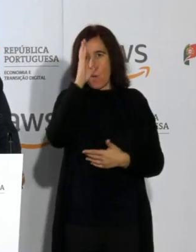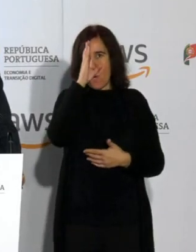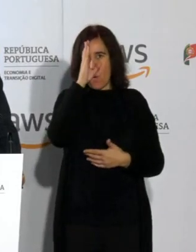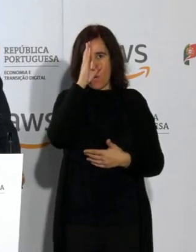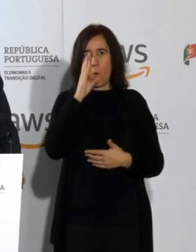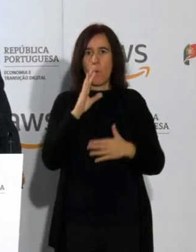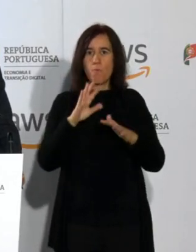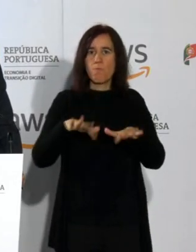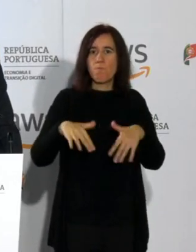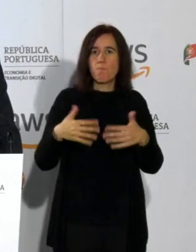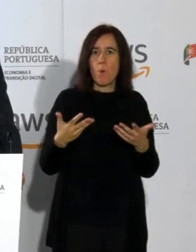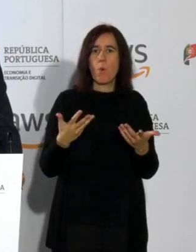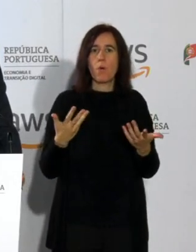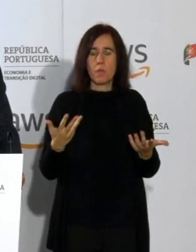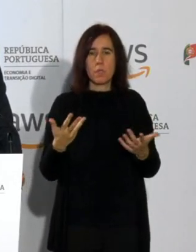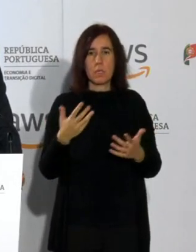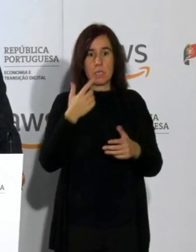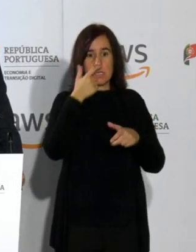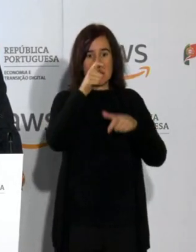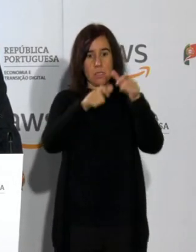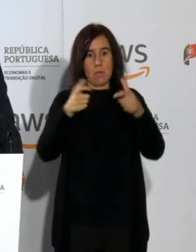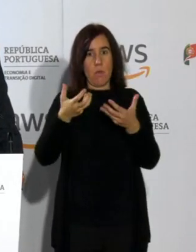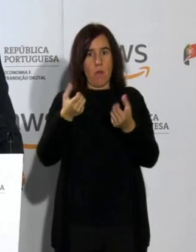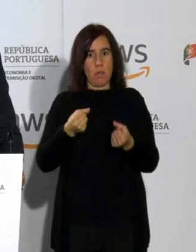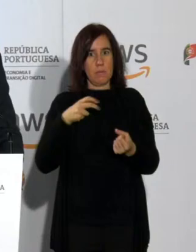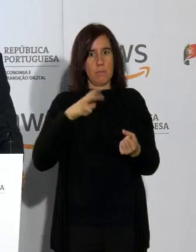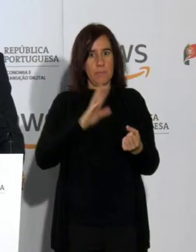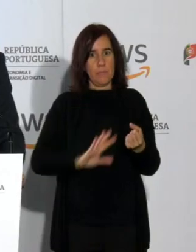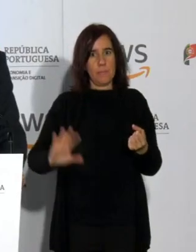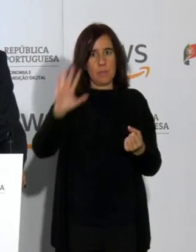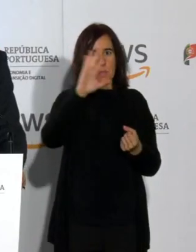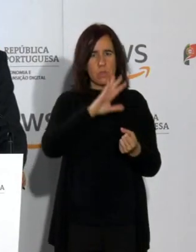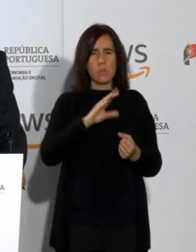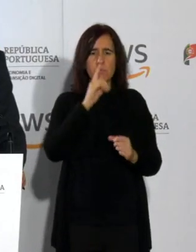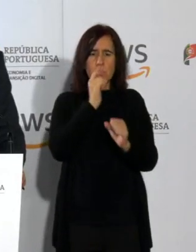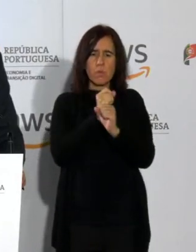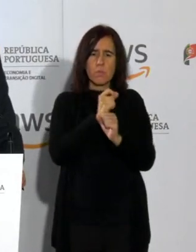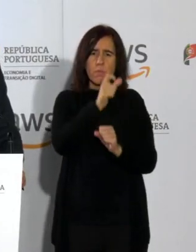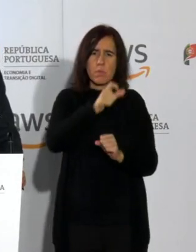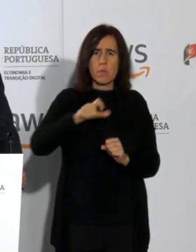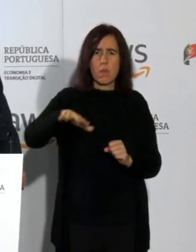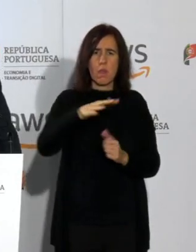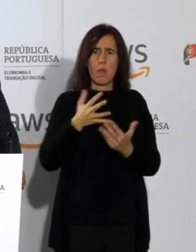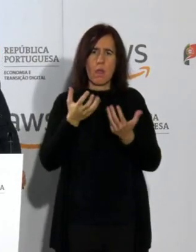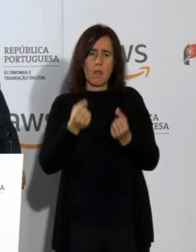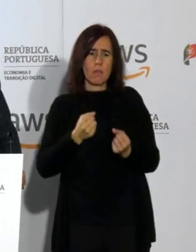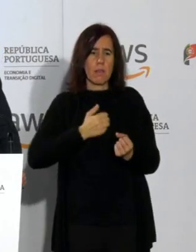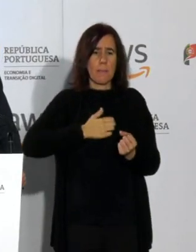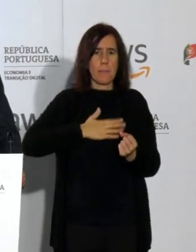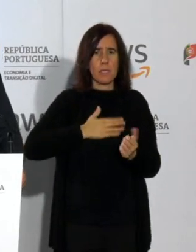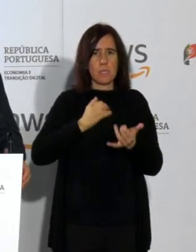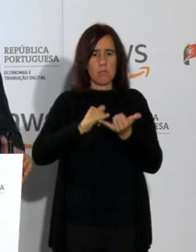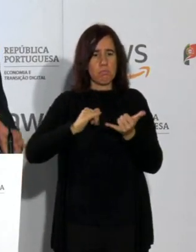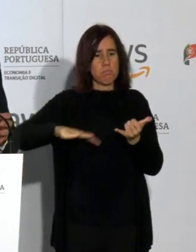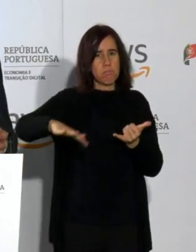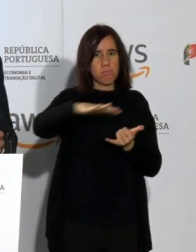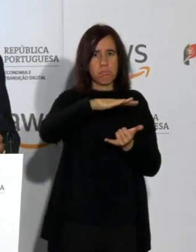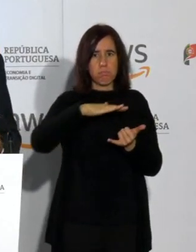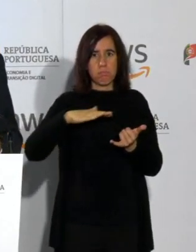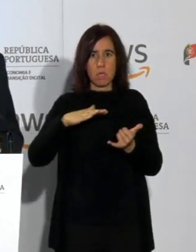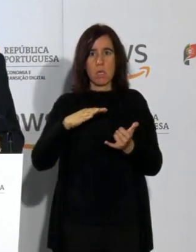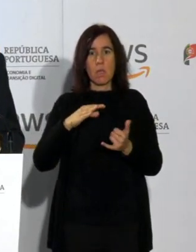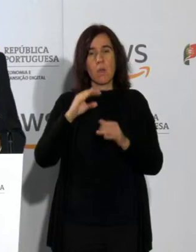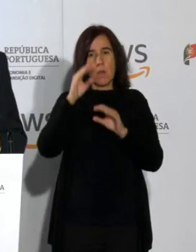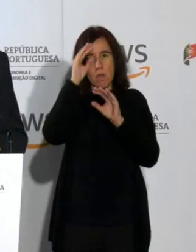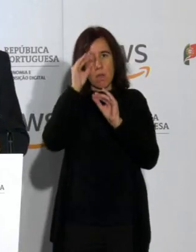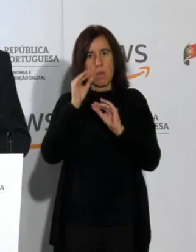a permitir que muitos cidadãos do nosso país, muitos trabalhadores nas nossas empresas e nas nossas organizações, muitos